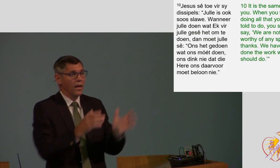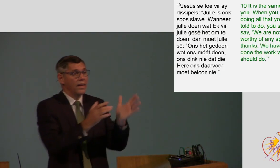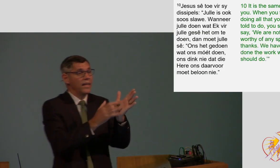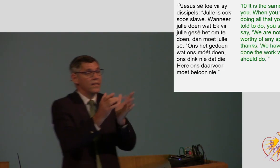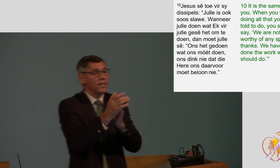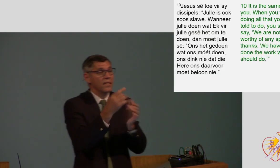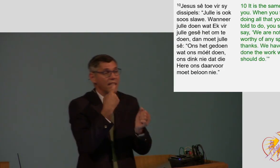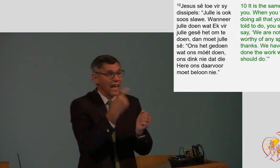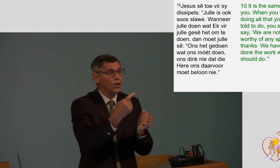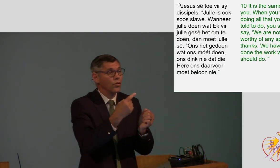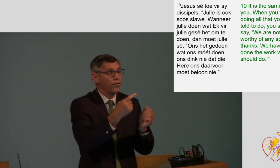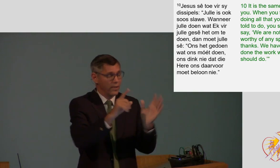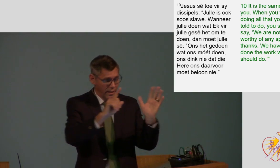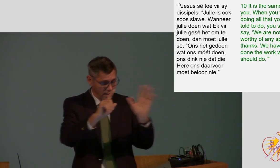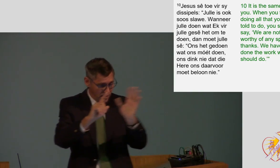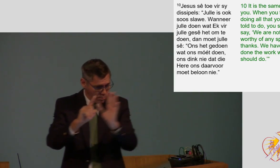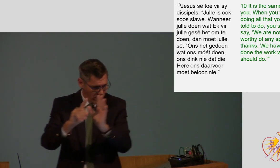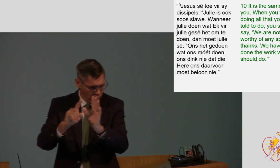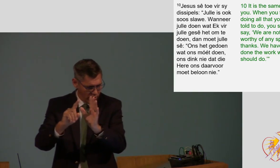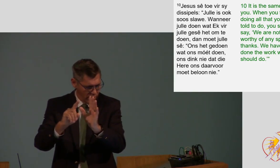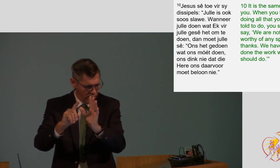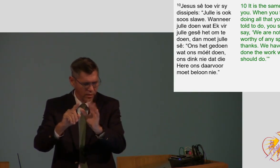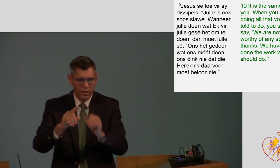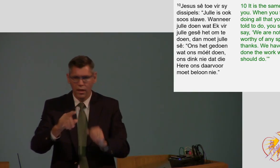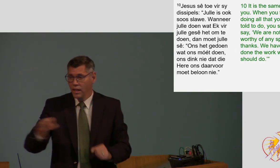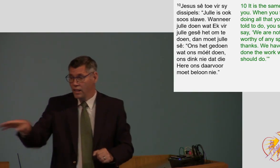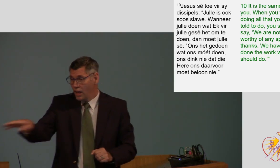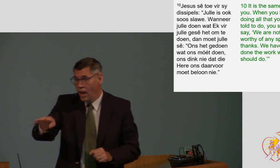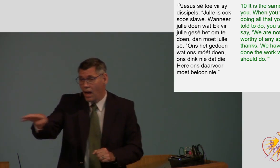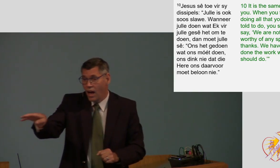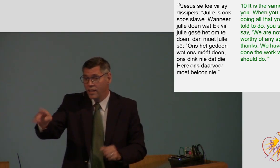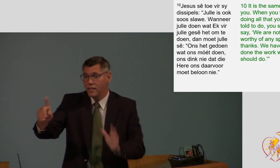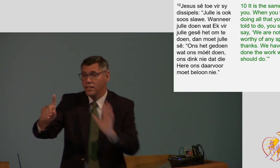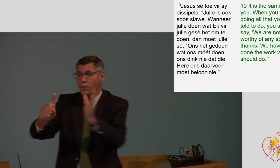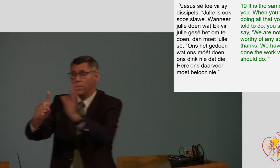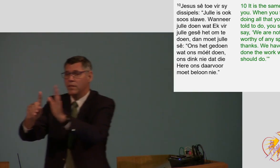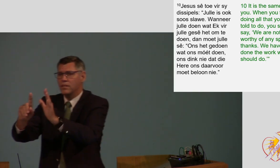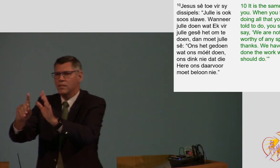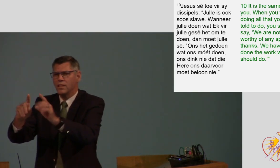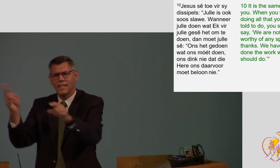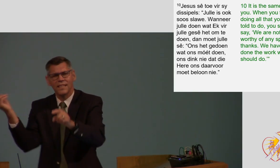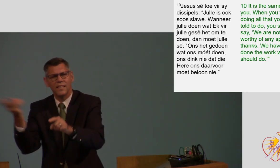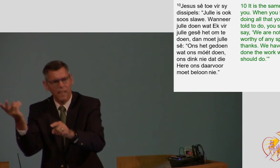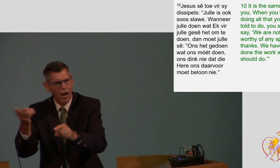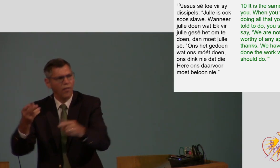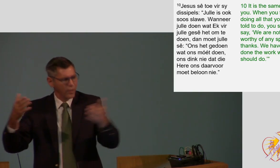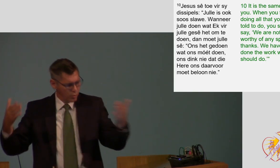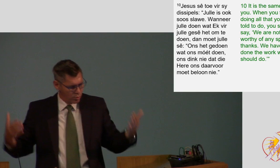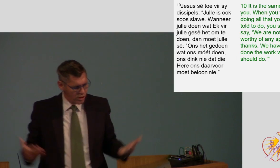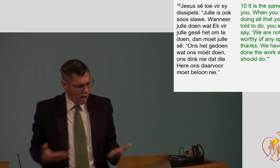Jesus sê toe vir sy disippels, julle disippels is dieselfde soos slawe.